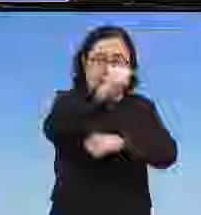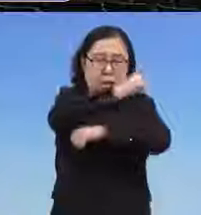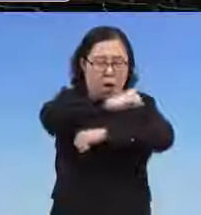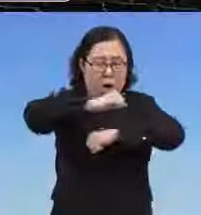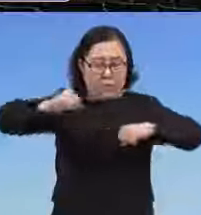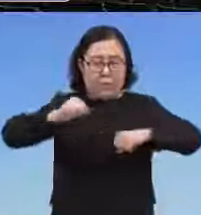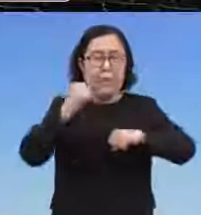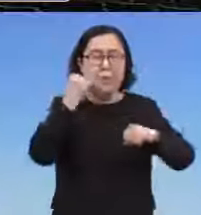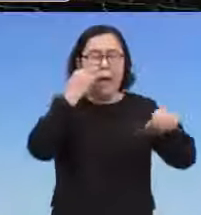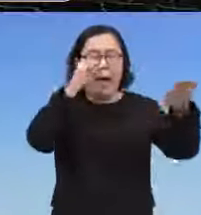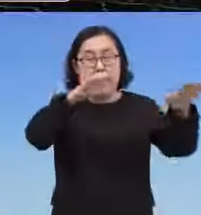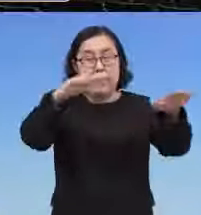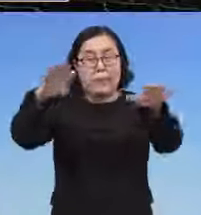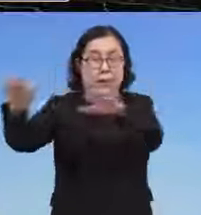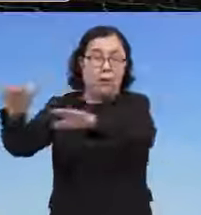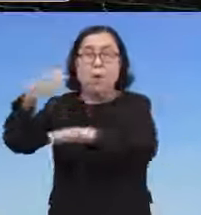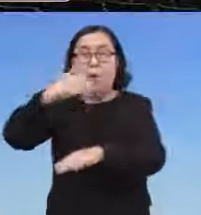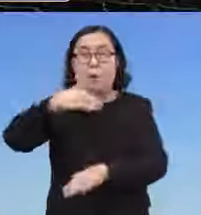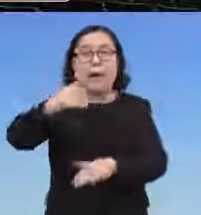바다로.